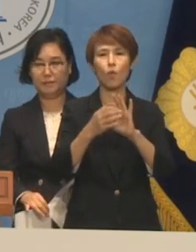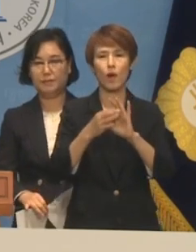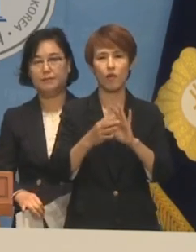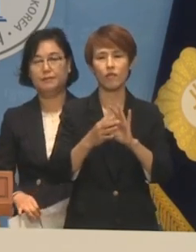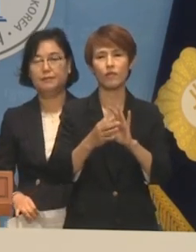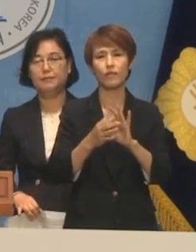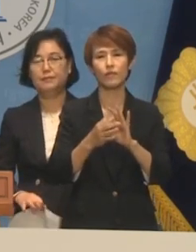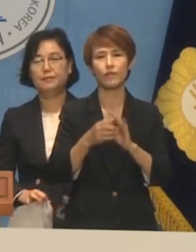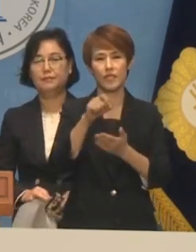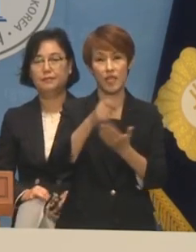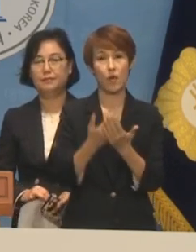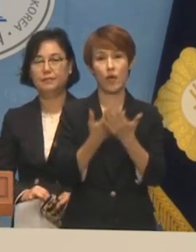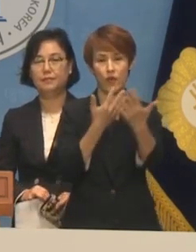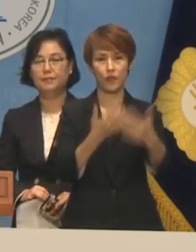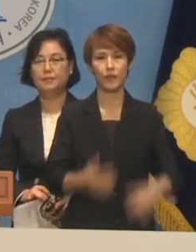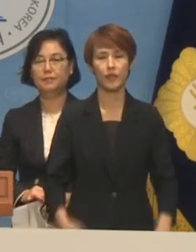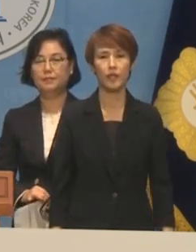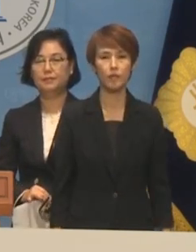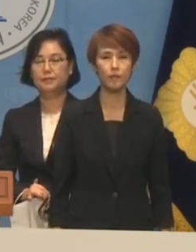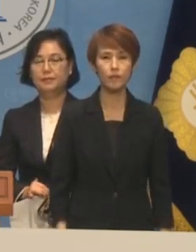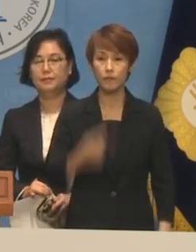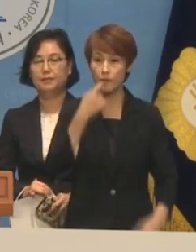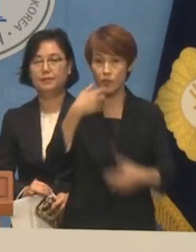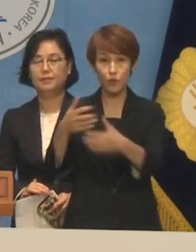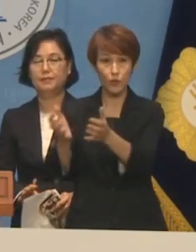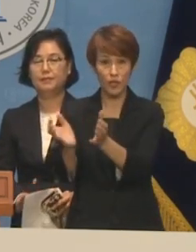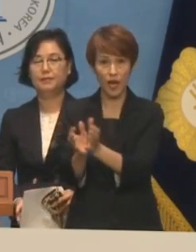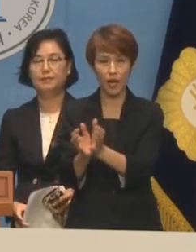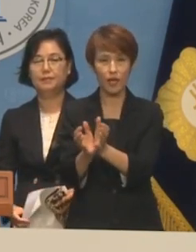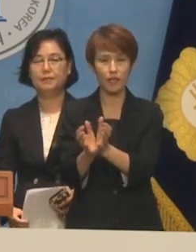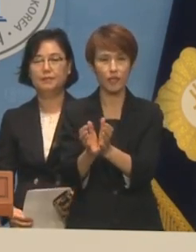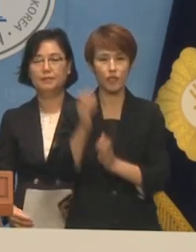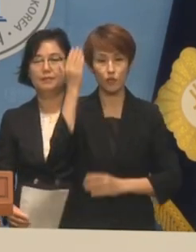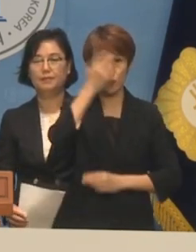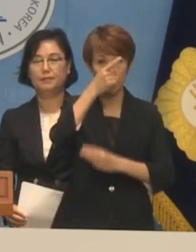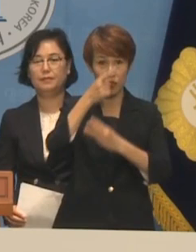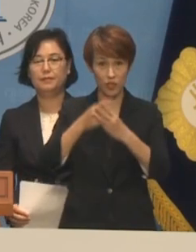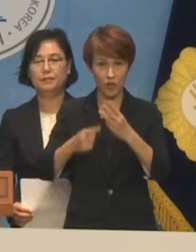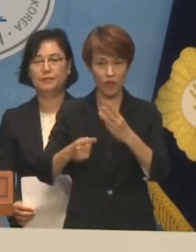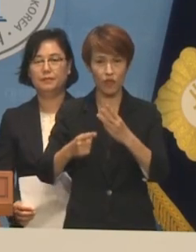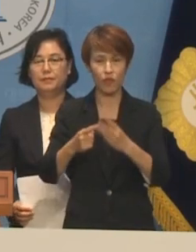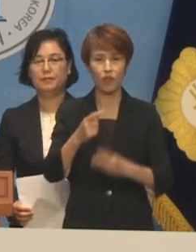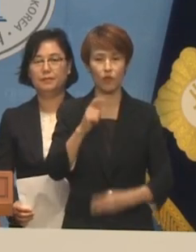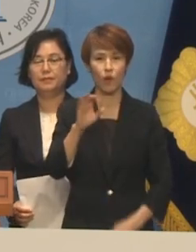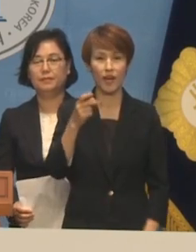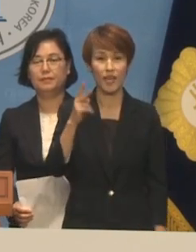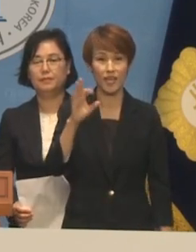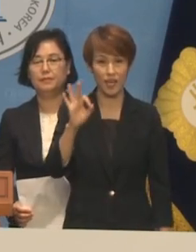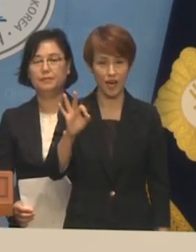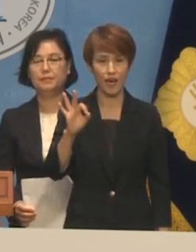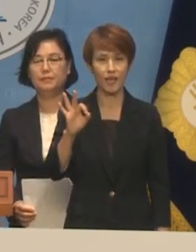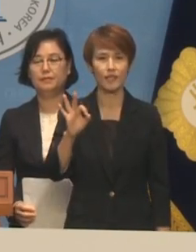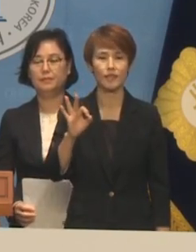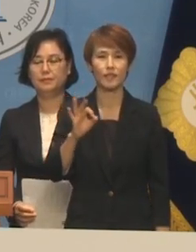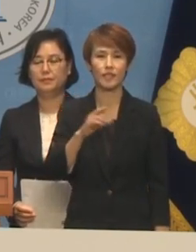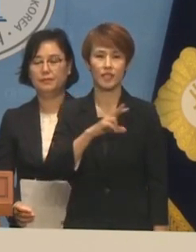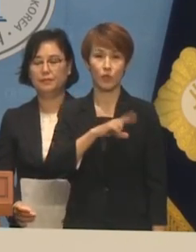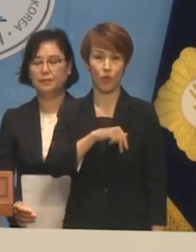하도록 하겠습니다. 저는 더불어민주당 순천 광양 곡성 구례 갑